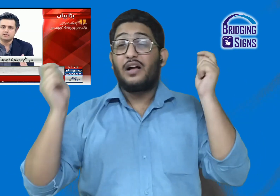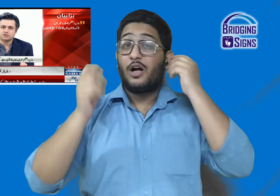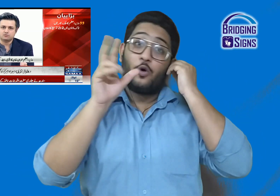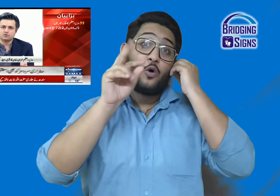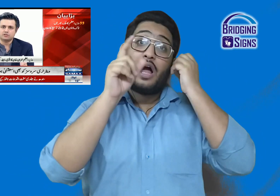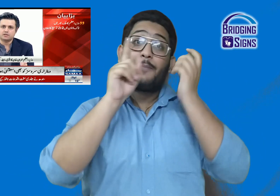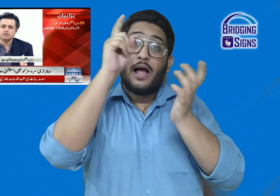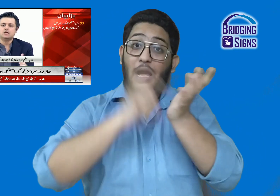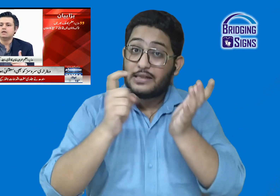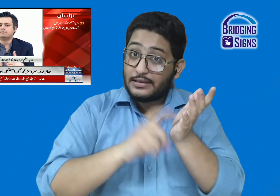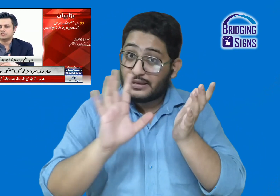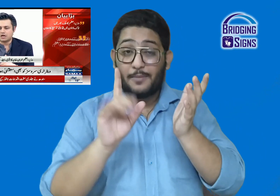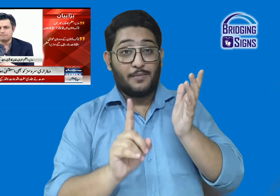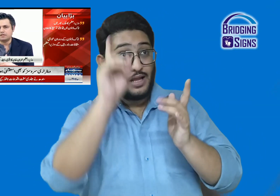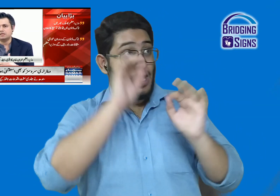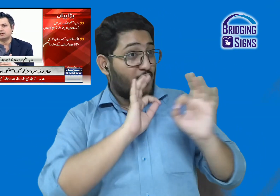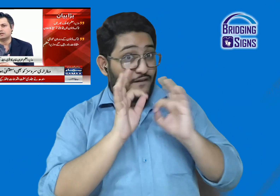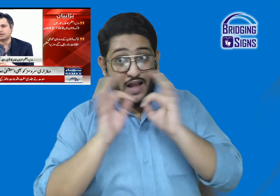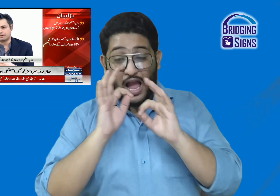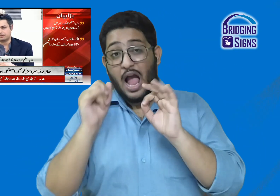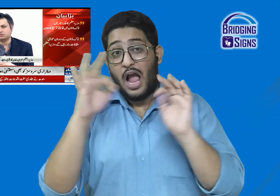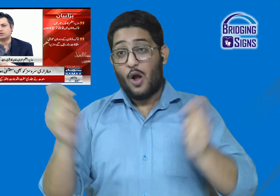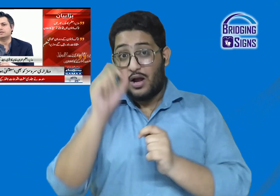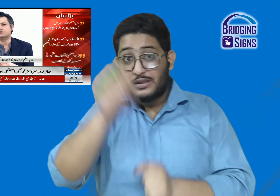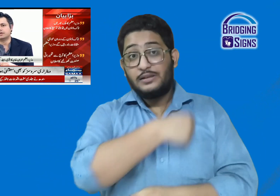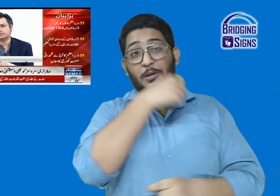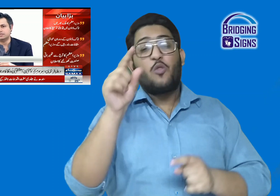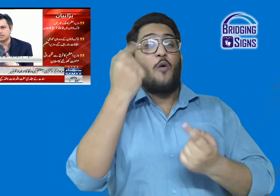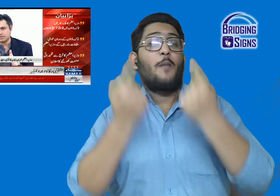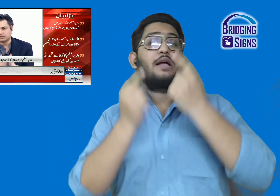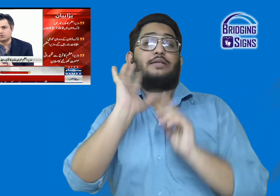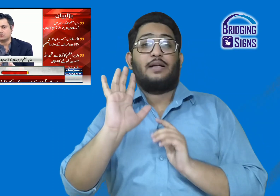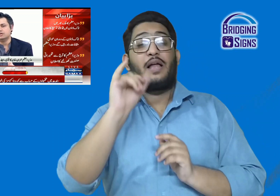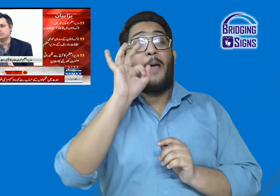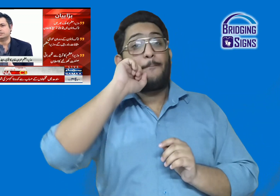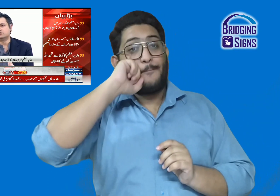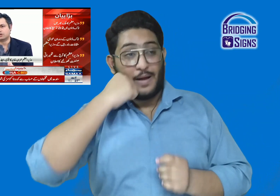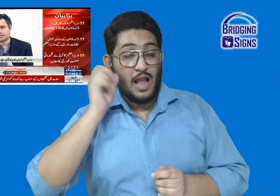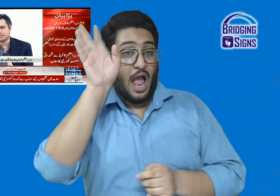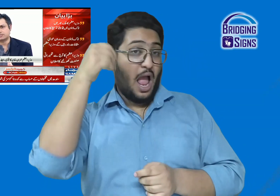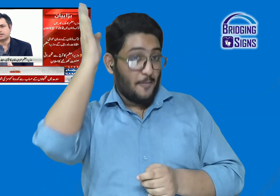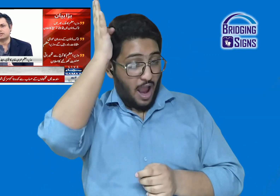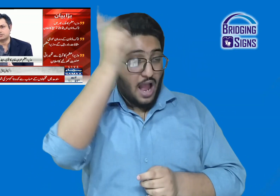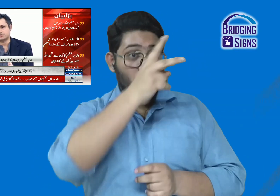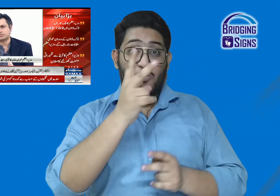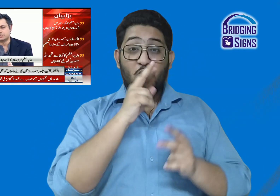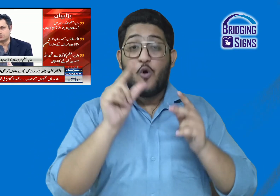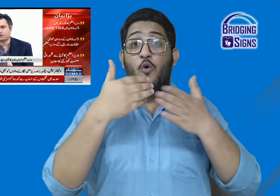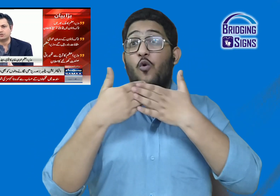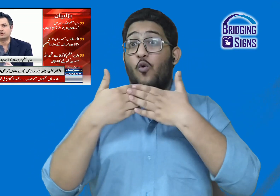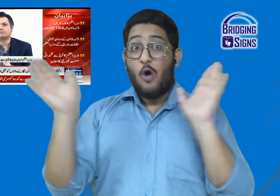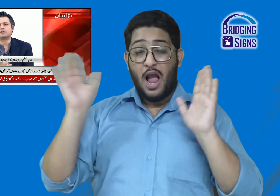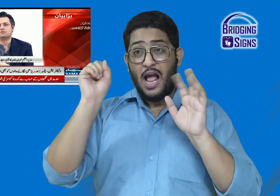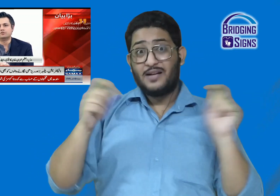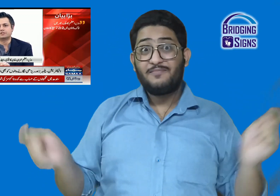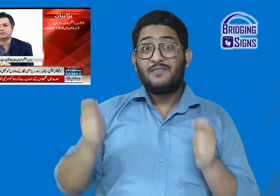इत्तफाक राय नहीं था सूबों के दरमियान। पंजाब में खैबर पख्तूनख्वा की जो राय थी कि इसको जल्दी खोला जा सकता है, कंस्ट्रक्शन साइट्स